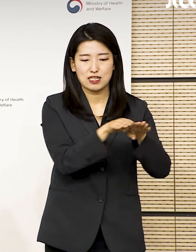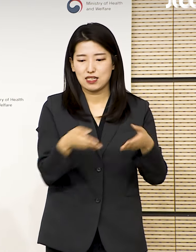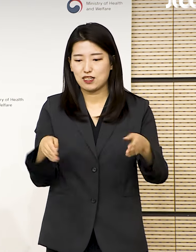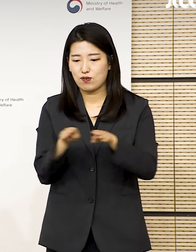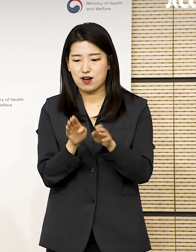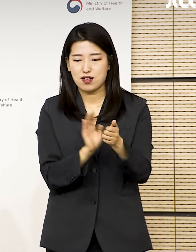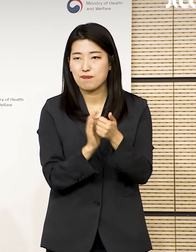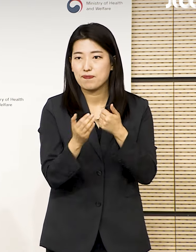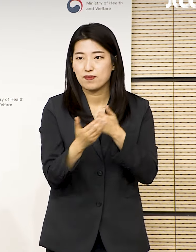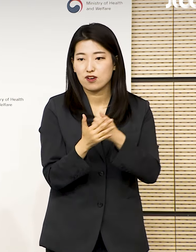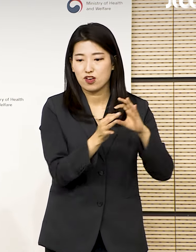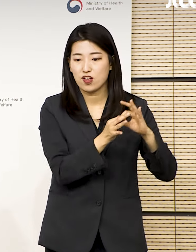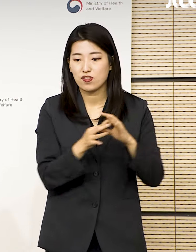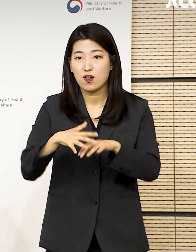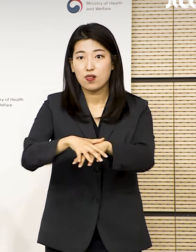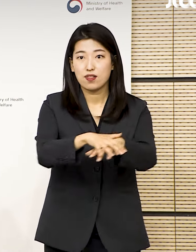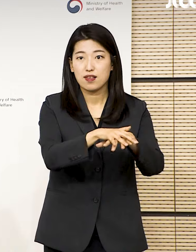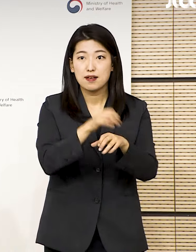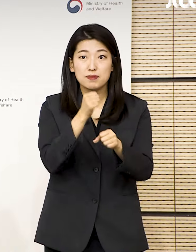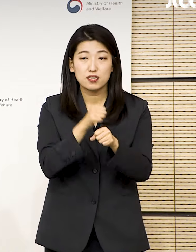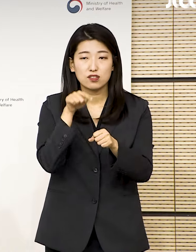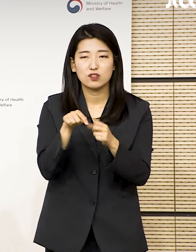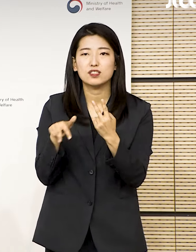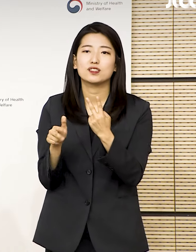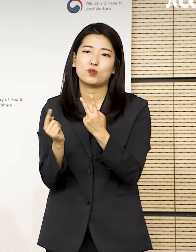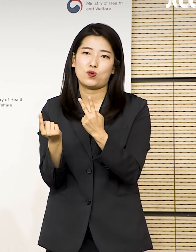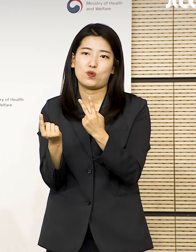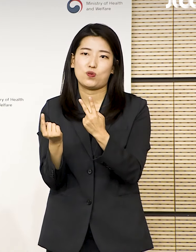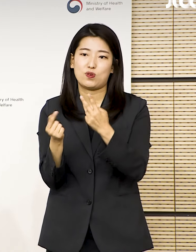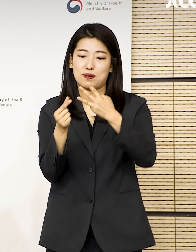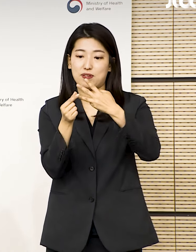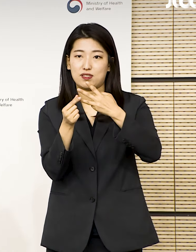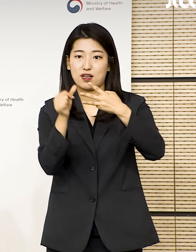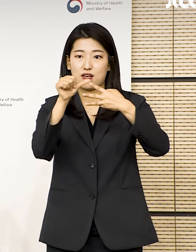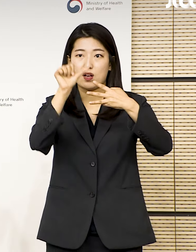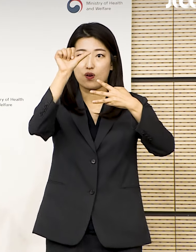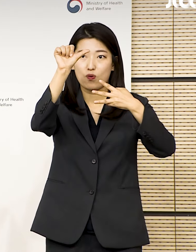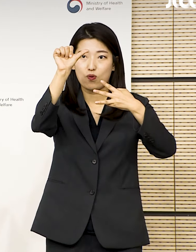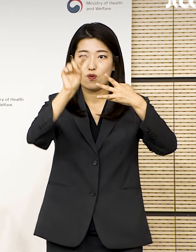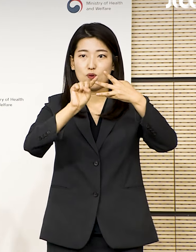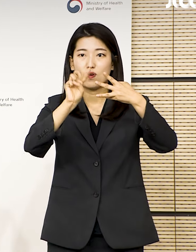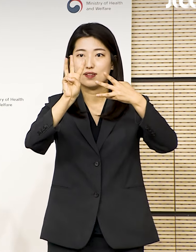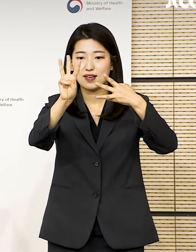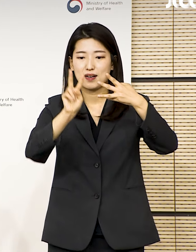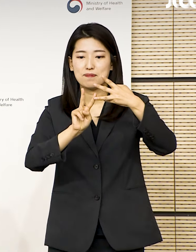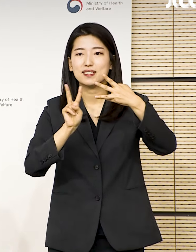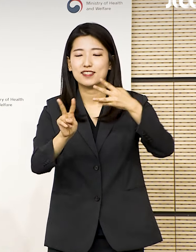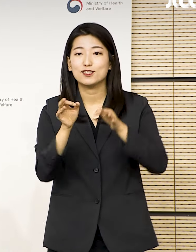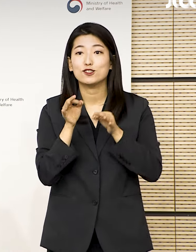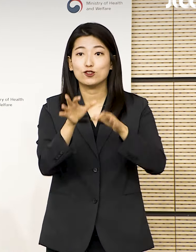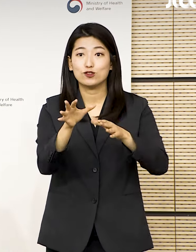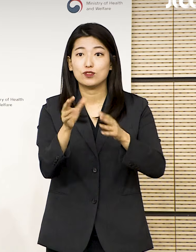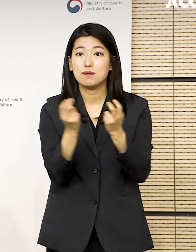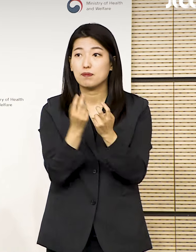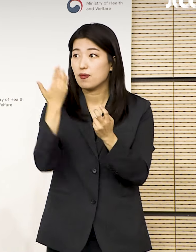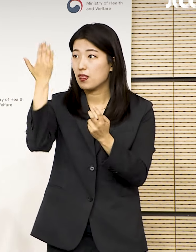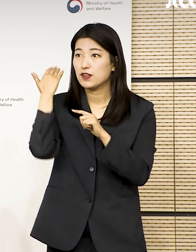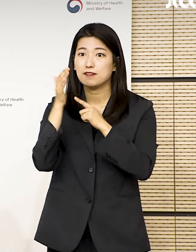네트워크 구축 운영에는 2조원 이상을 투자하겠다는 532 투자 방향을 밝힌